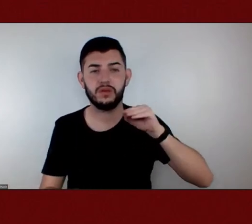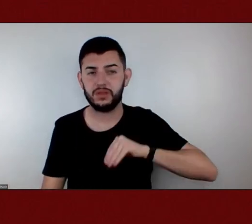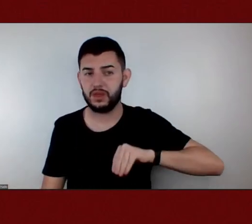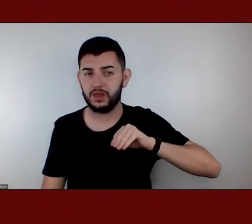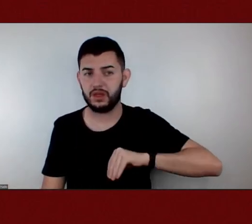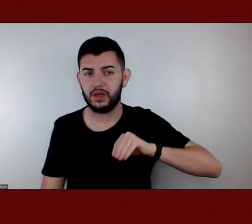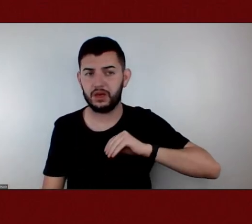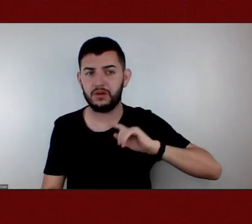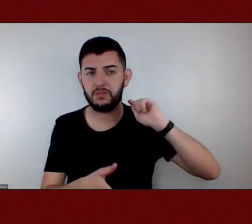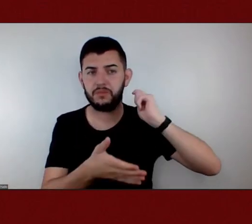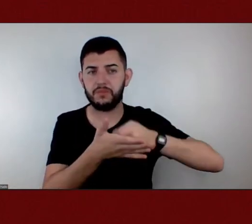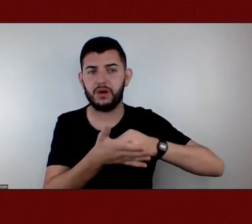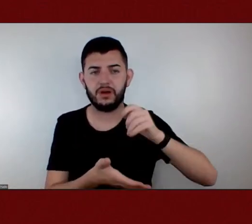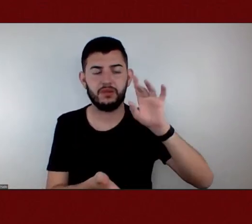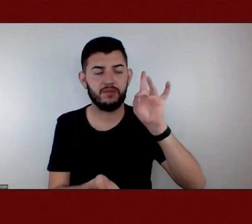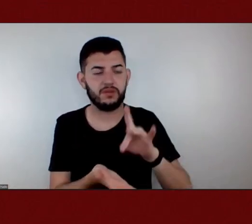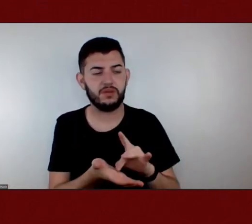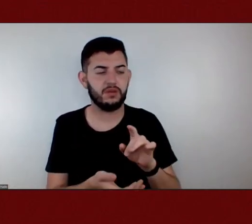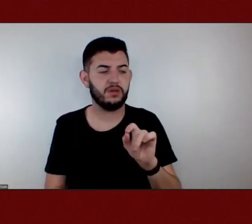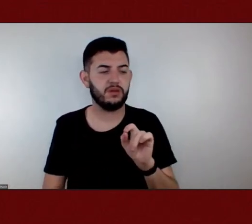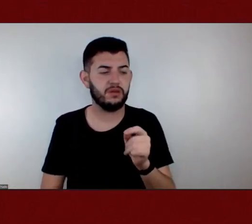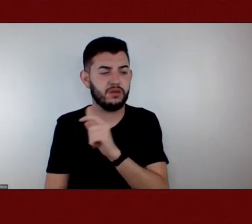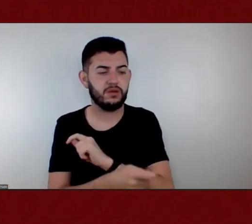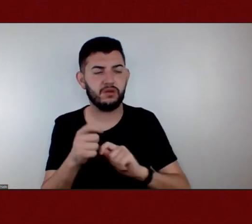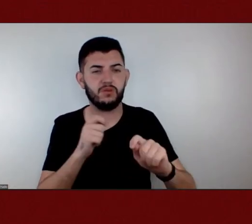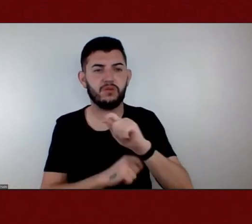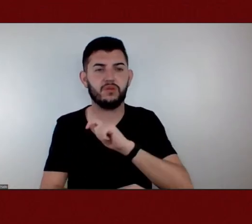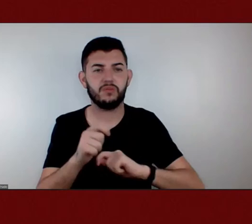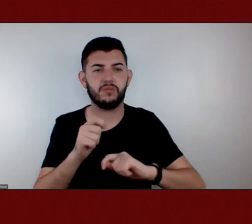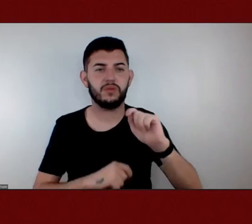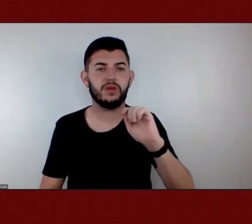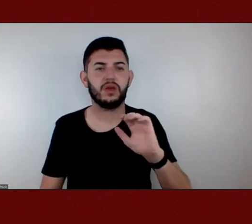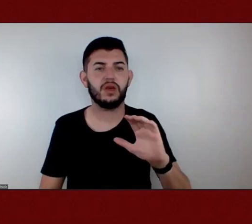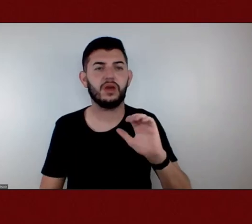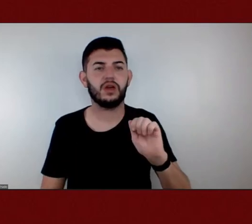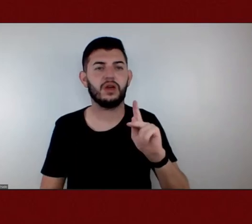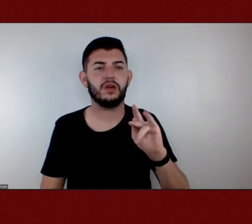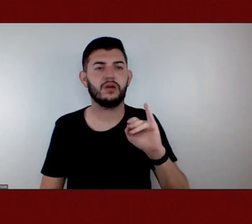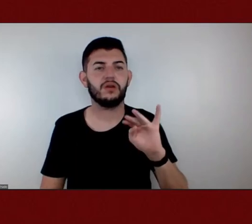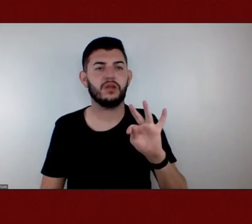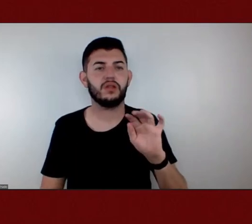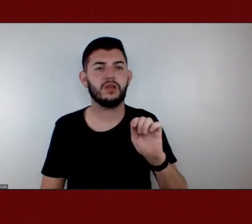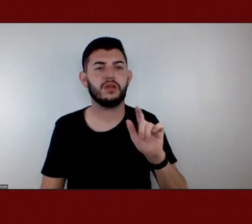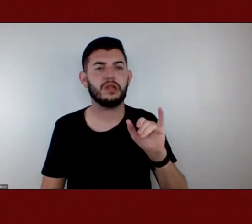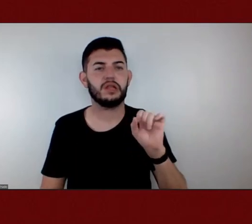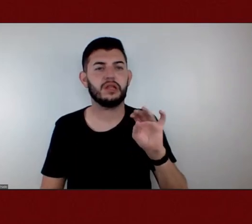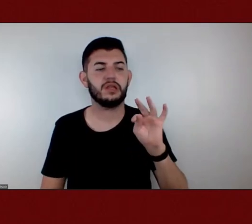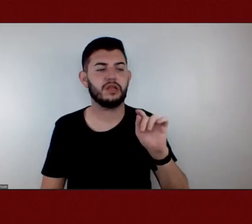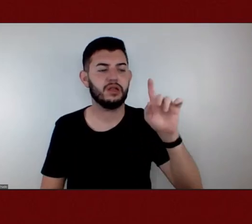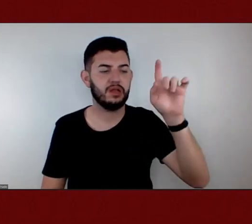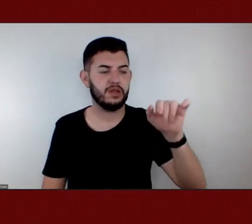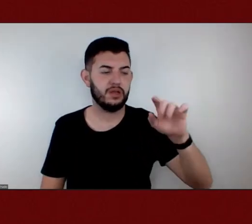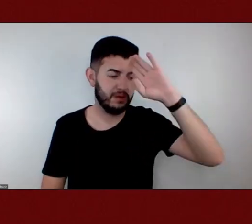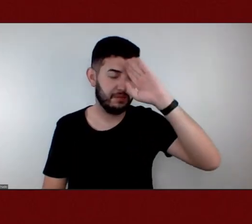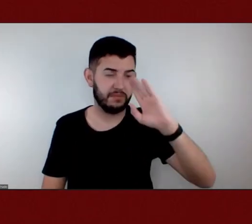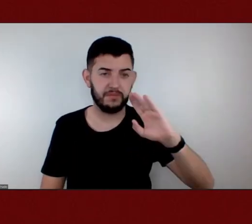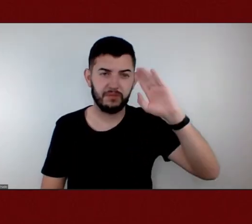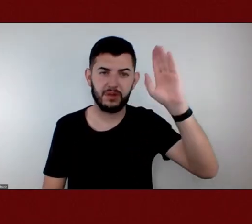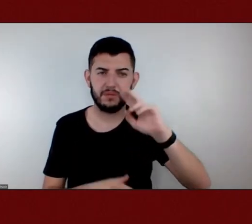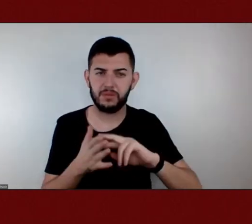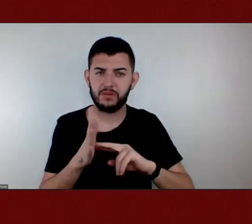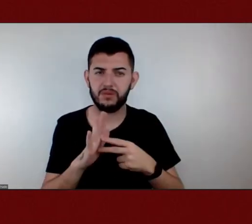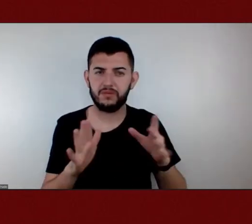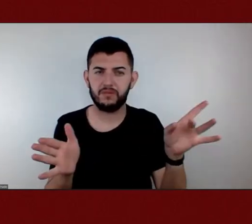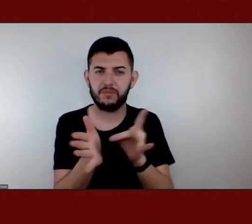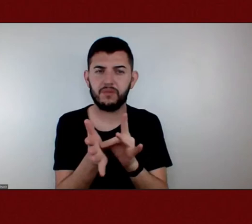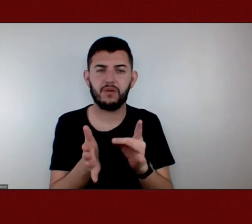como numa economia capitalista, isso foi algo de fundamental significado para Pernambuco